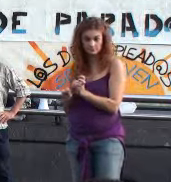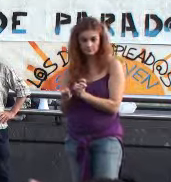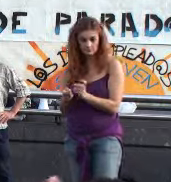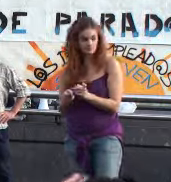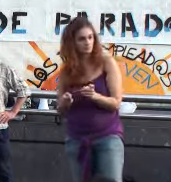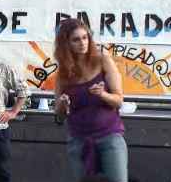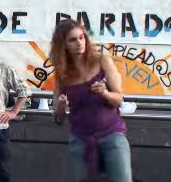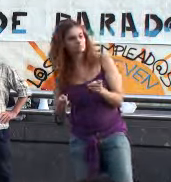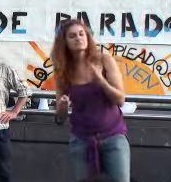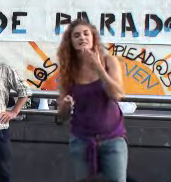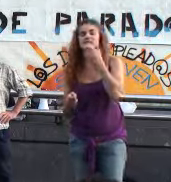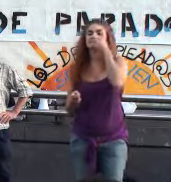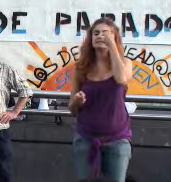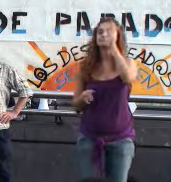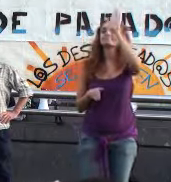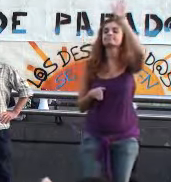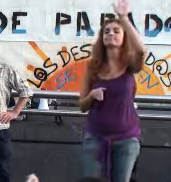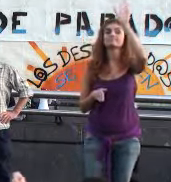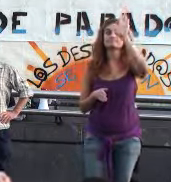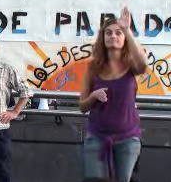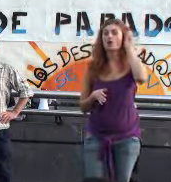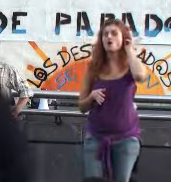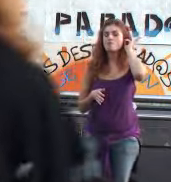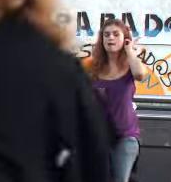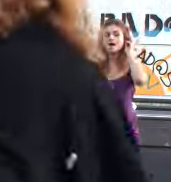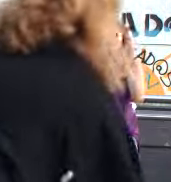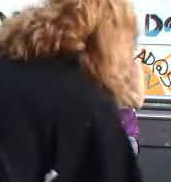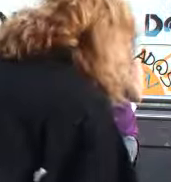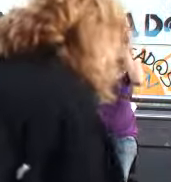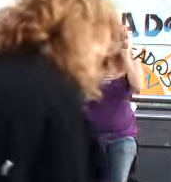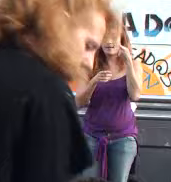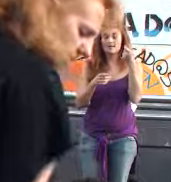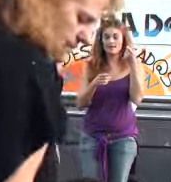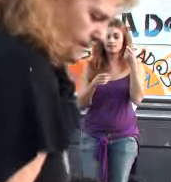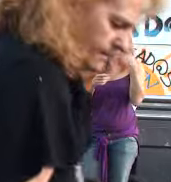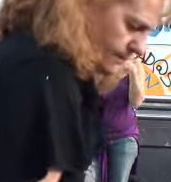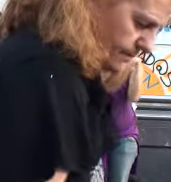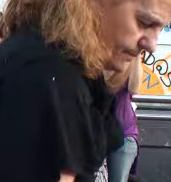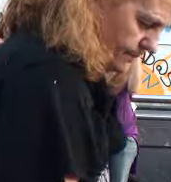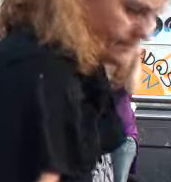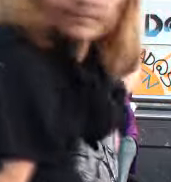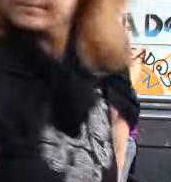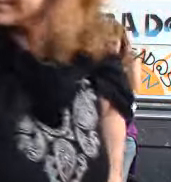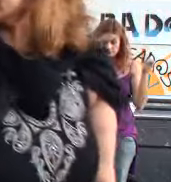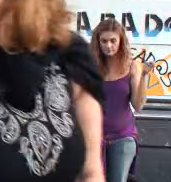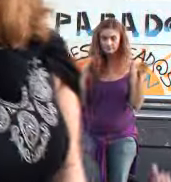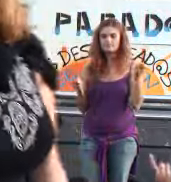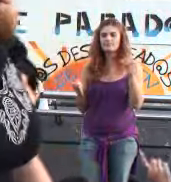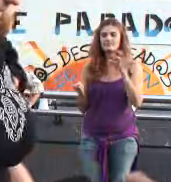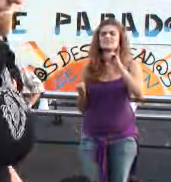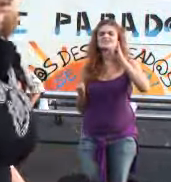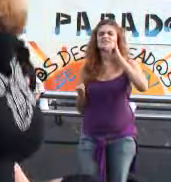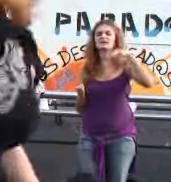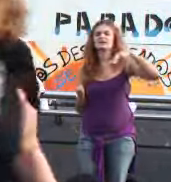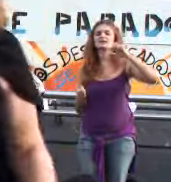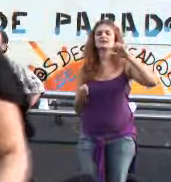la pedís, levantáis la mano. Aquí la compañera está repartiendo esta octavilla. Comentaros que el Sinergia